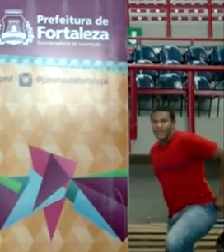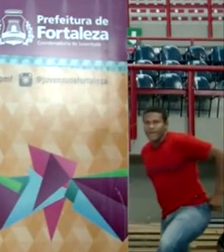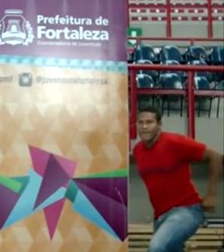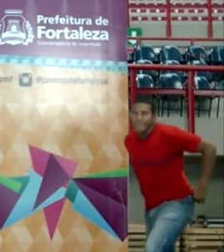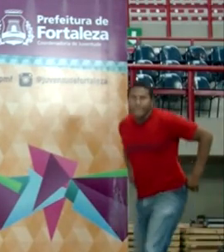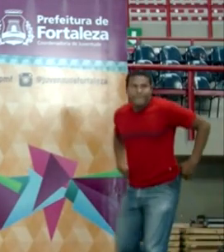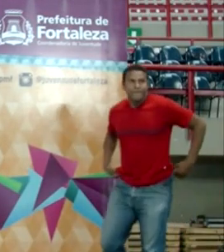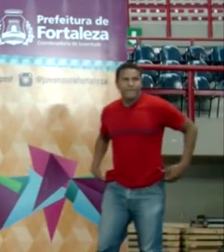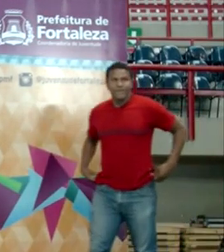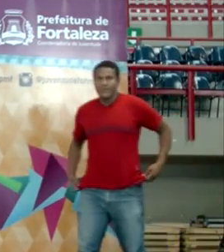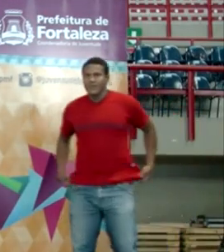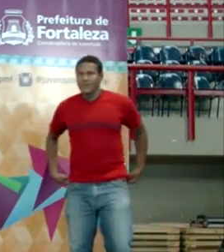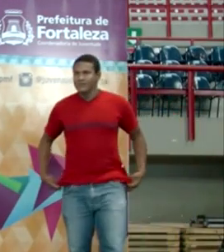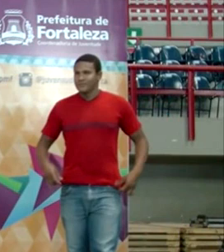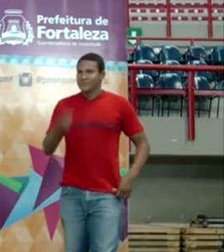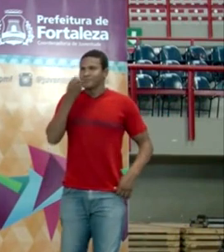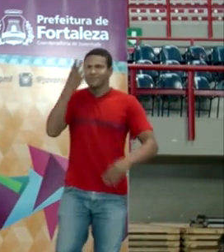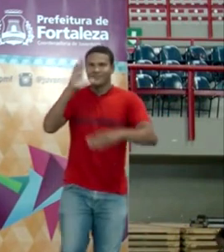Boa tarde a todos.